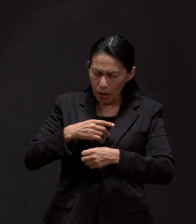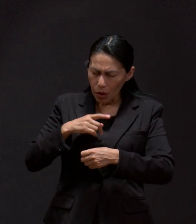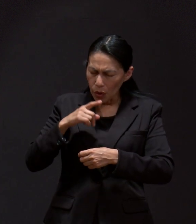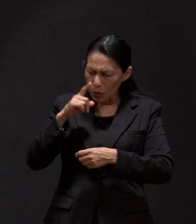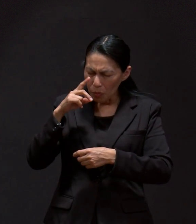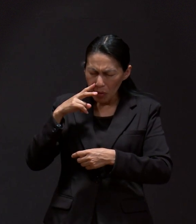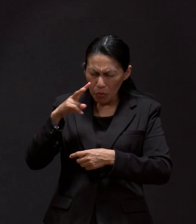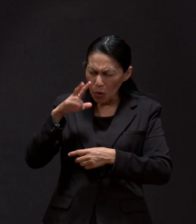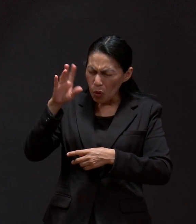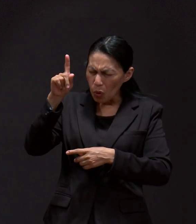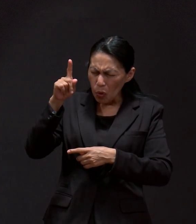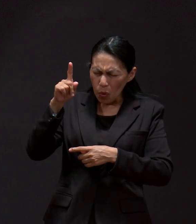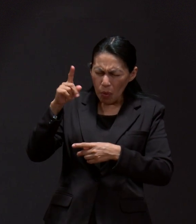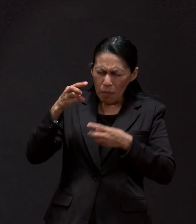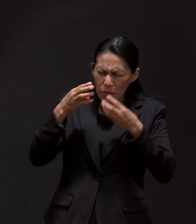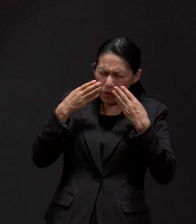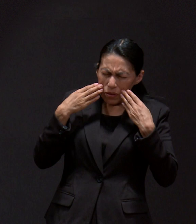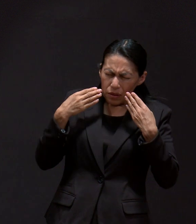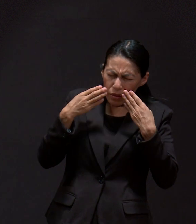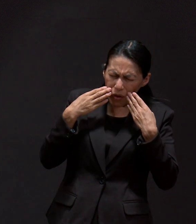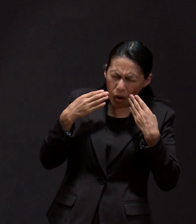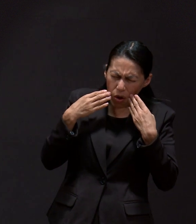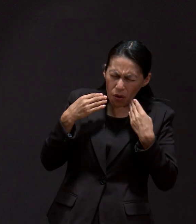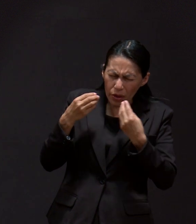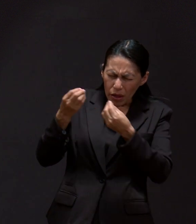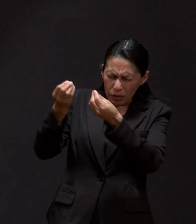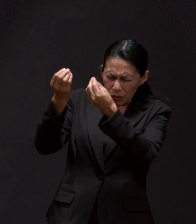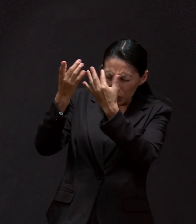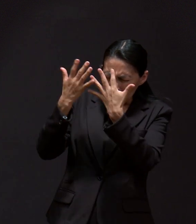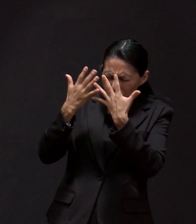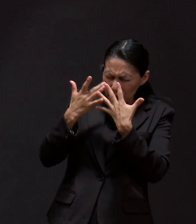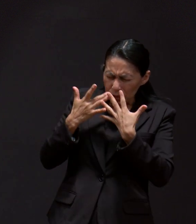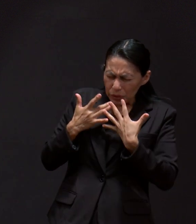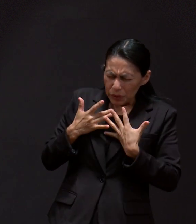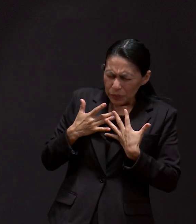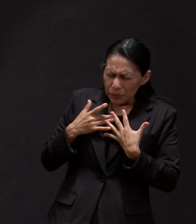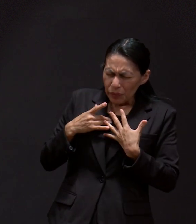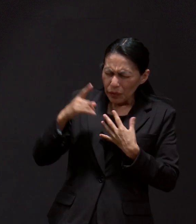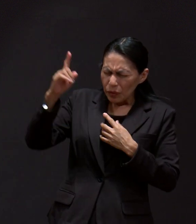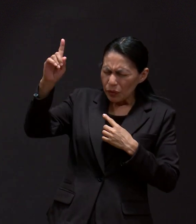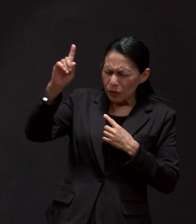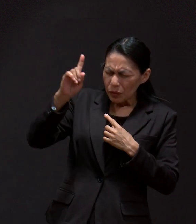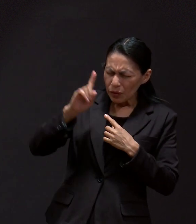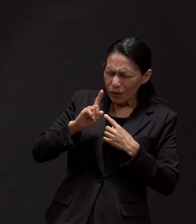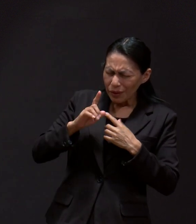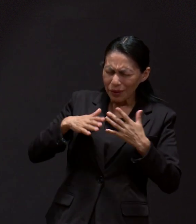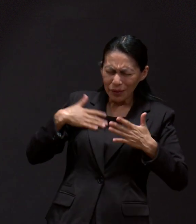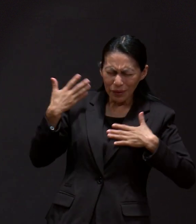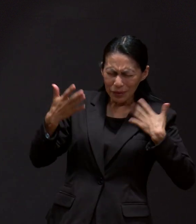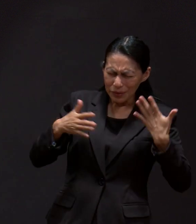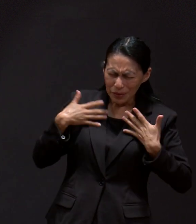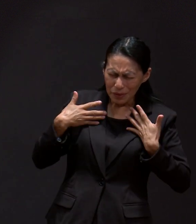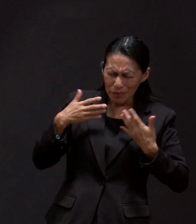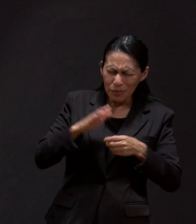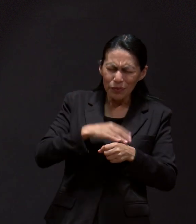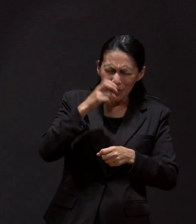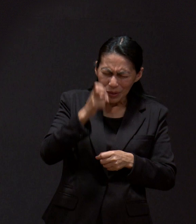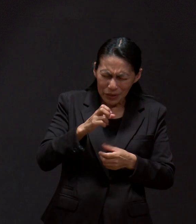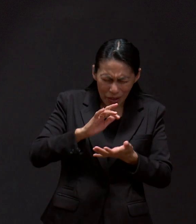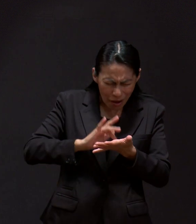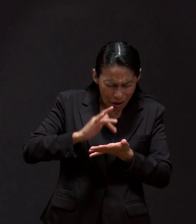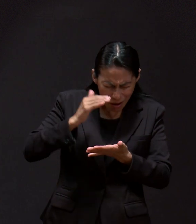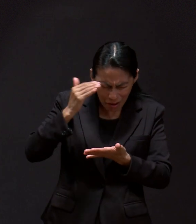y misericordia tú sustenta nuestras vidas nos llenas del gozo de tu presencia y queremos pedirte